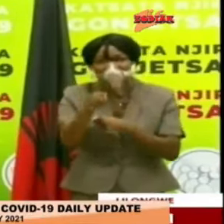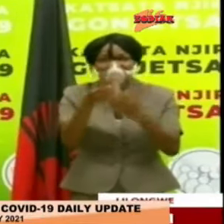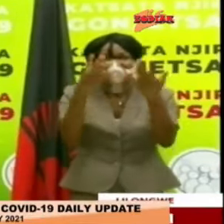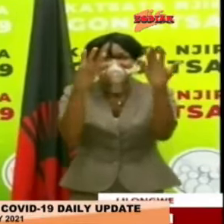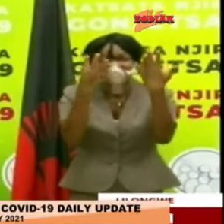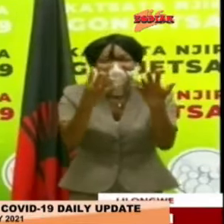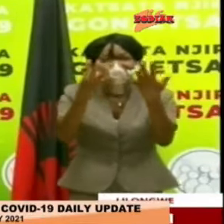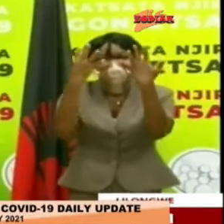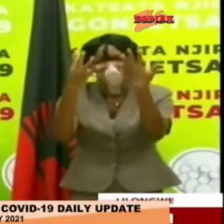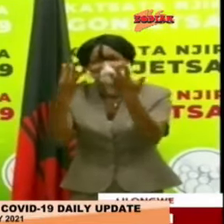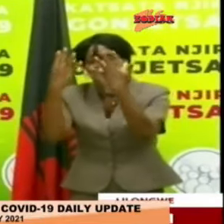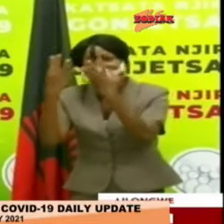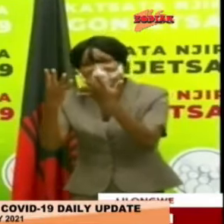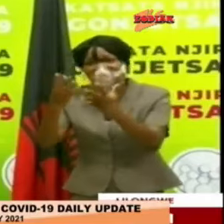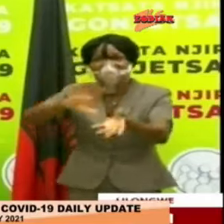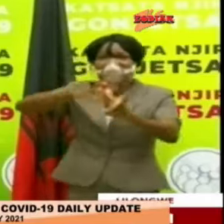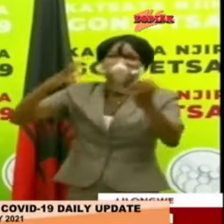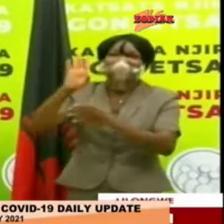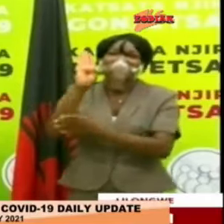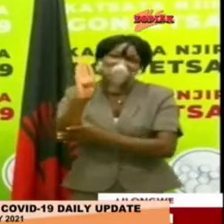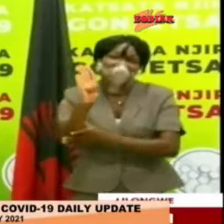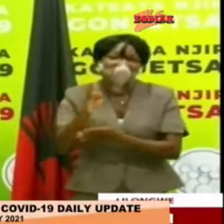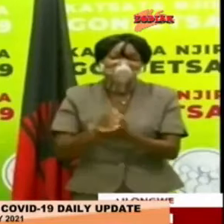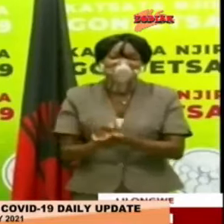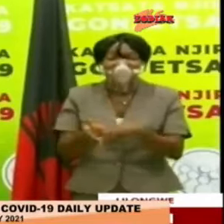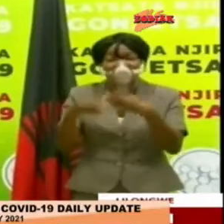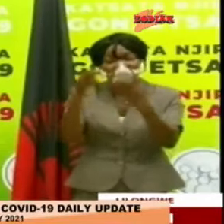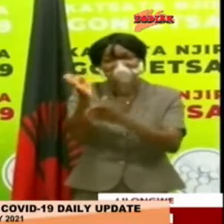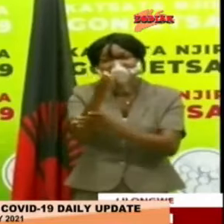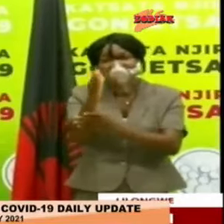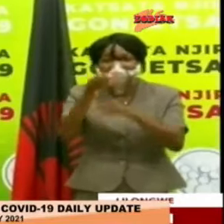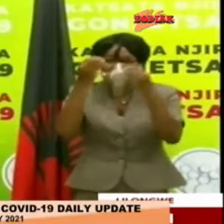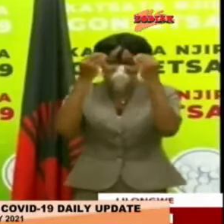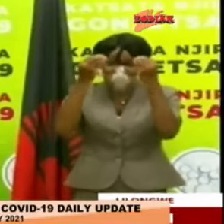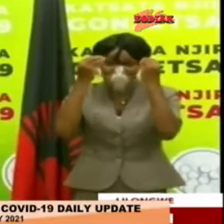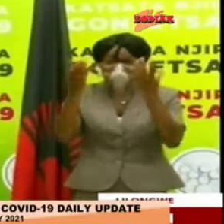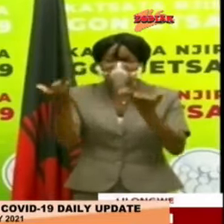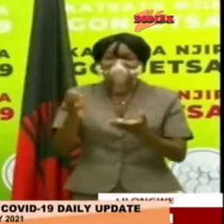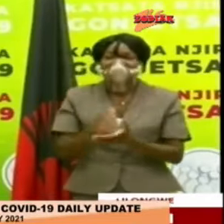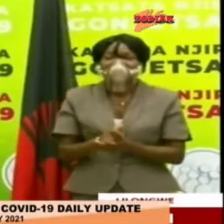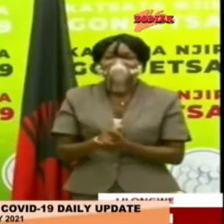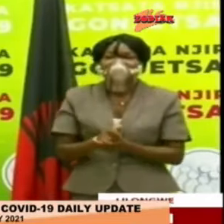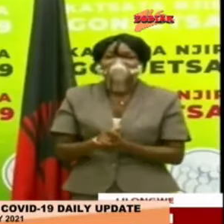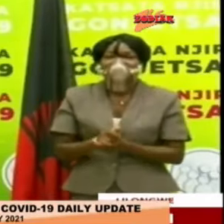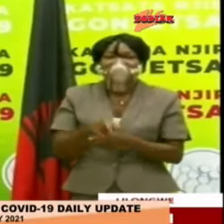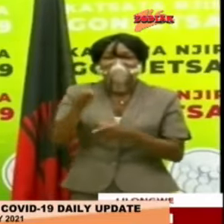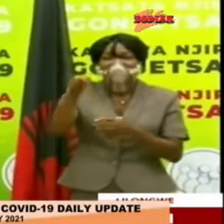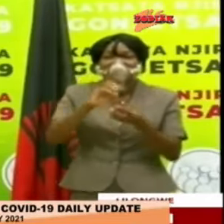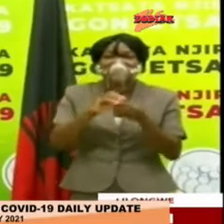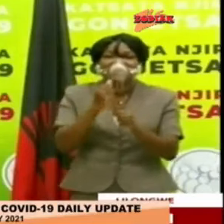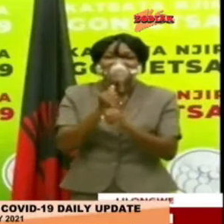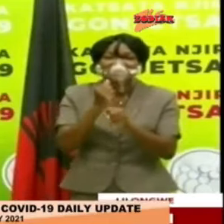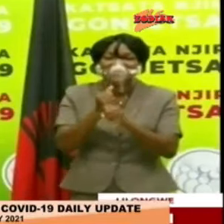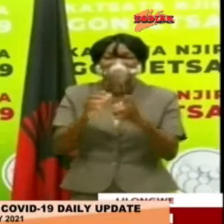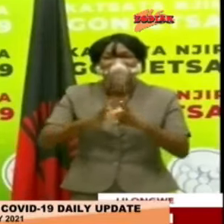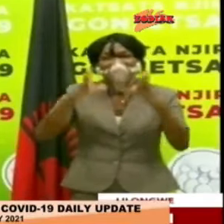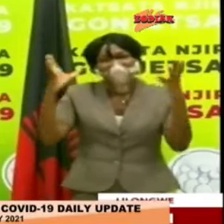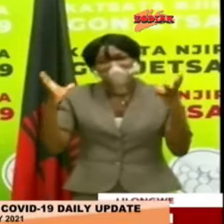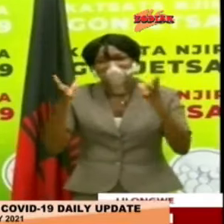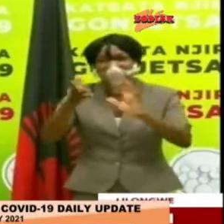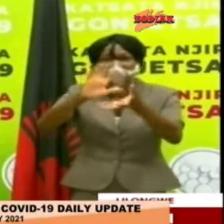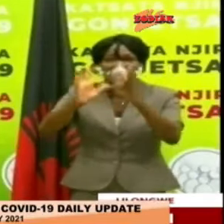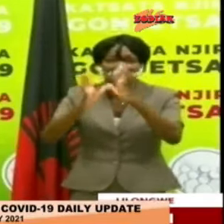4.999 billion, almost 5 billion. Imene ipite kunduna waza maphunziro. Ukuku ndiyo dakagwiritsa ntchito,